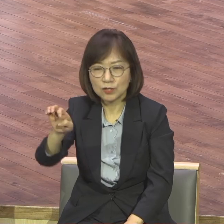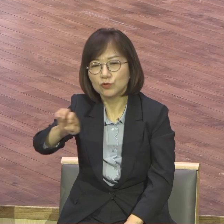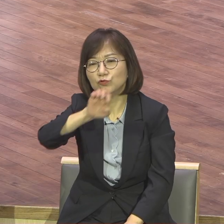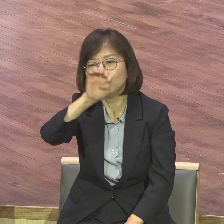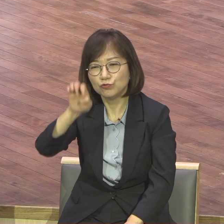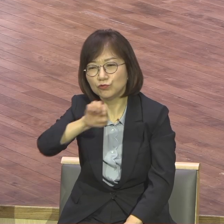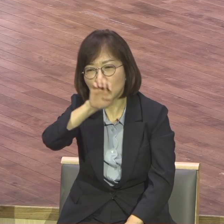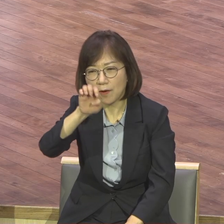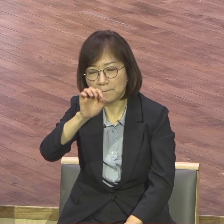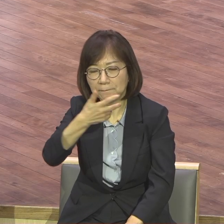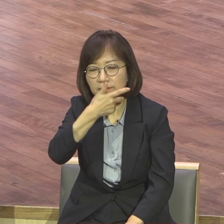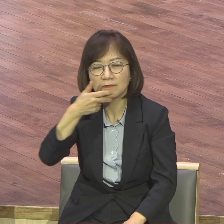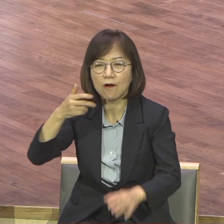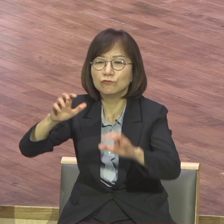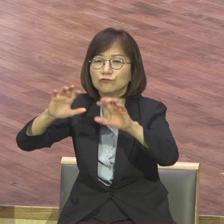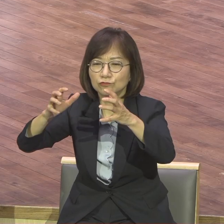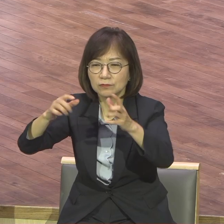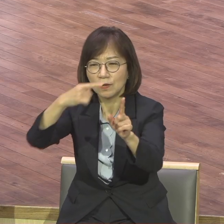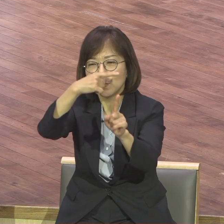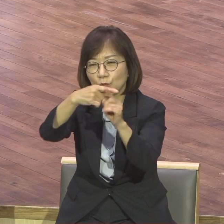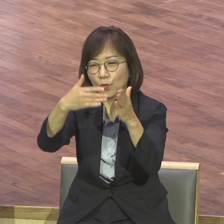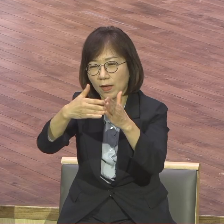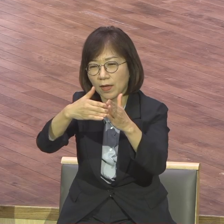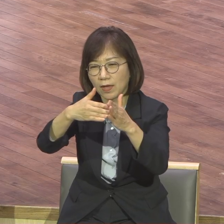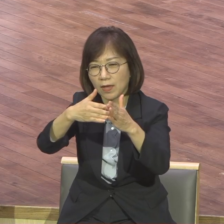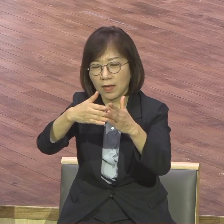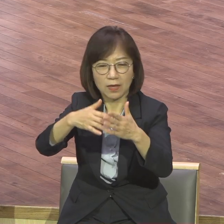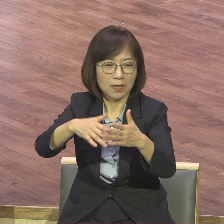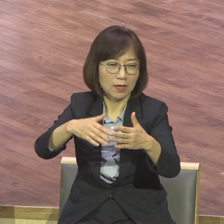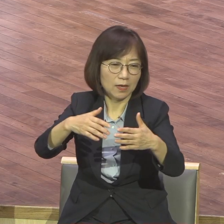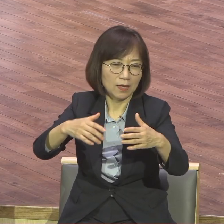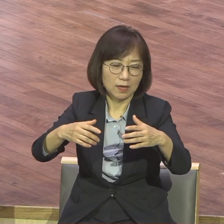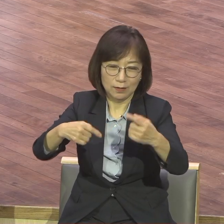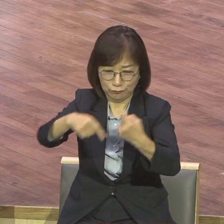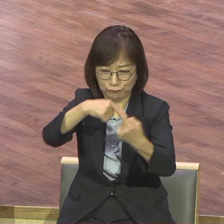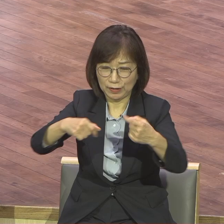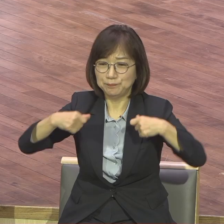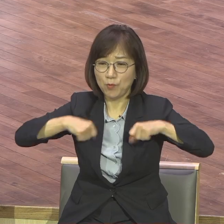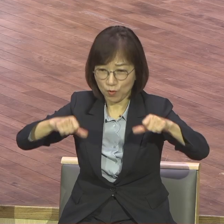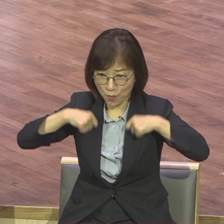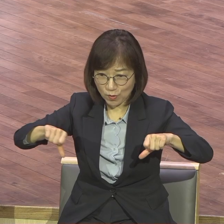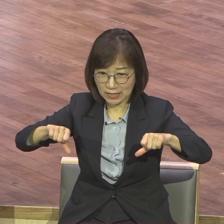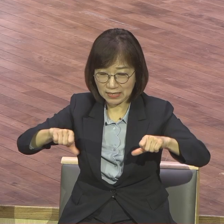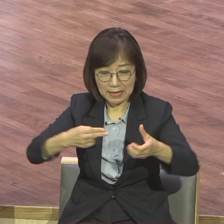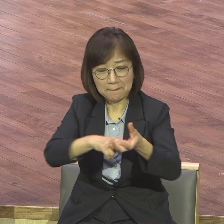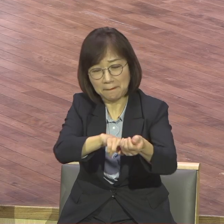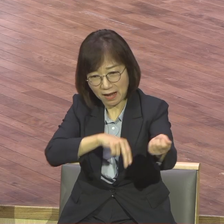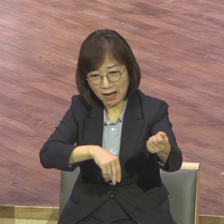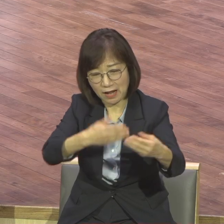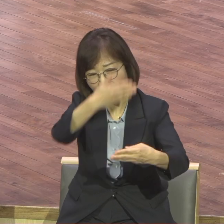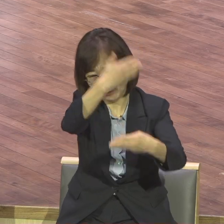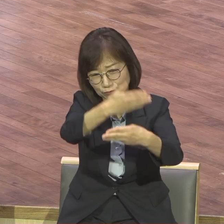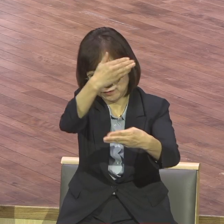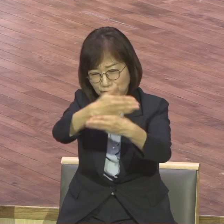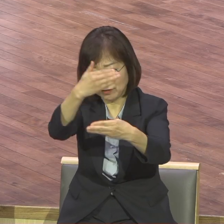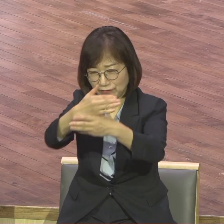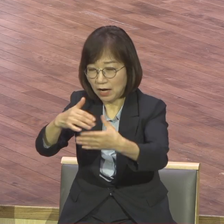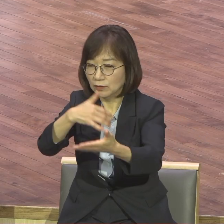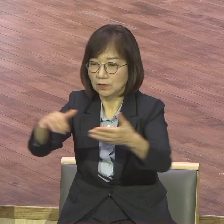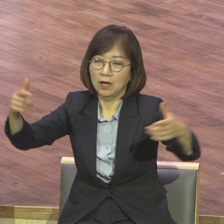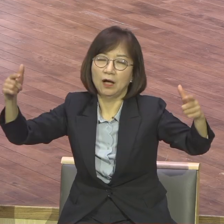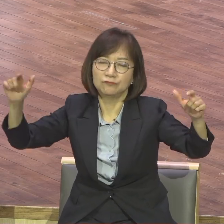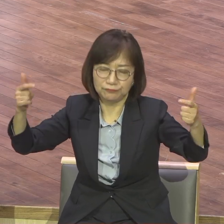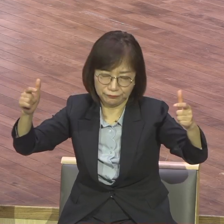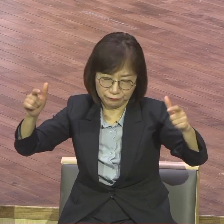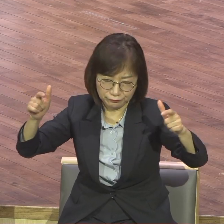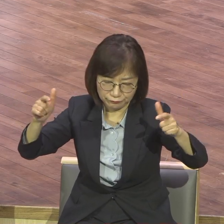영국 성공에 다 문 닫아. 그게 이제 카페가 되고 술집이 되고 디스코텍이 되고 막 그냥 엉망으로 지금 전부 다 교회가 다 무너져서